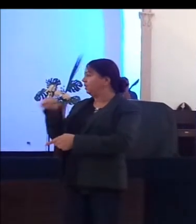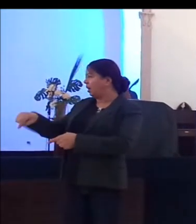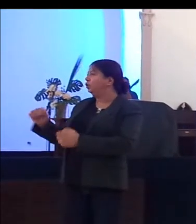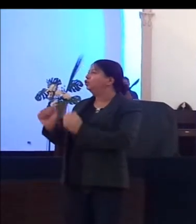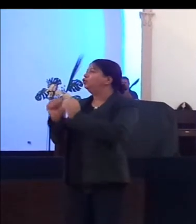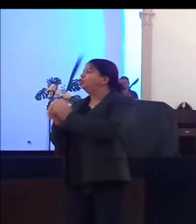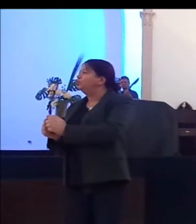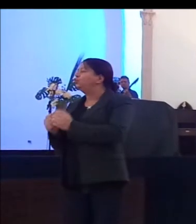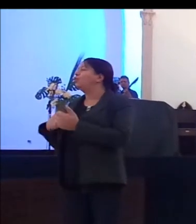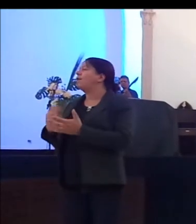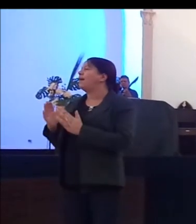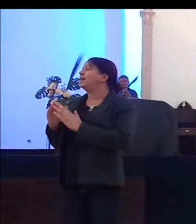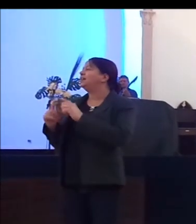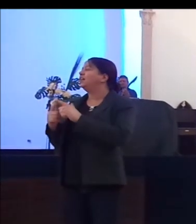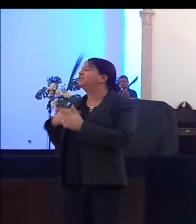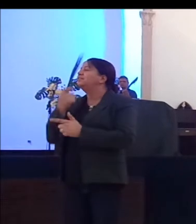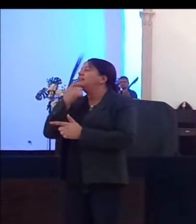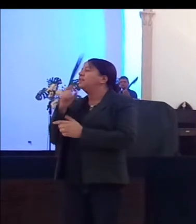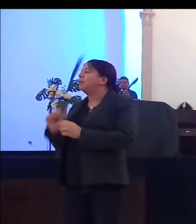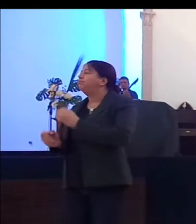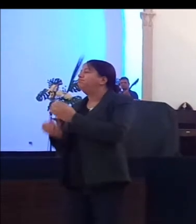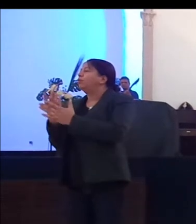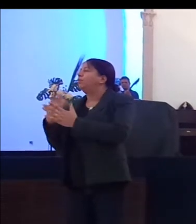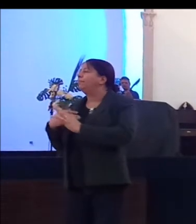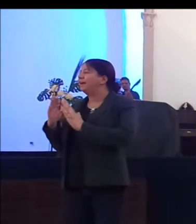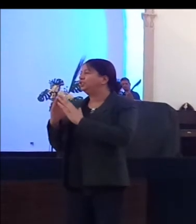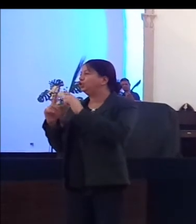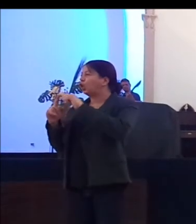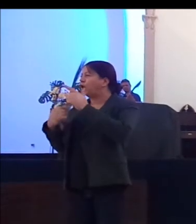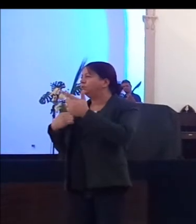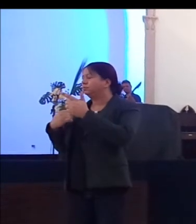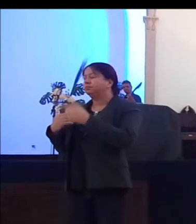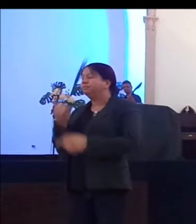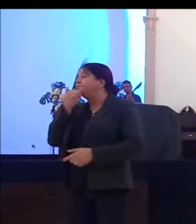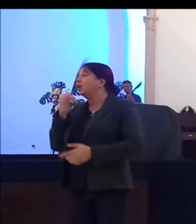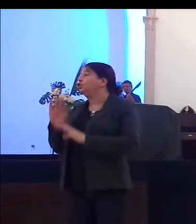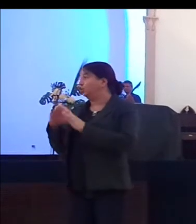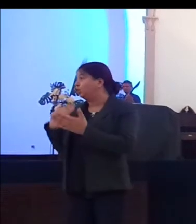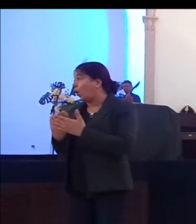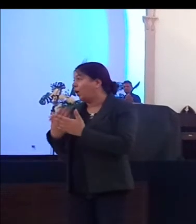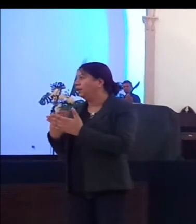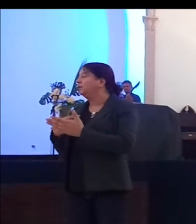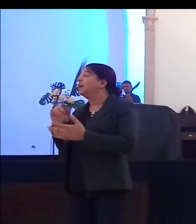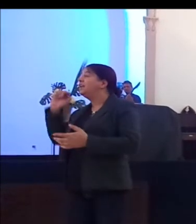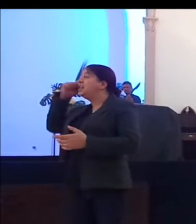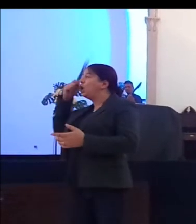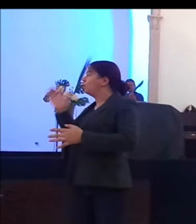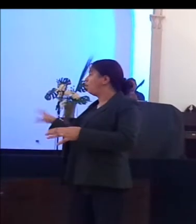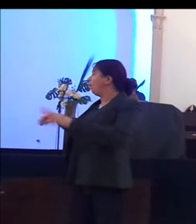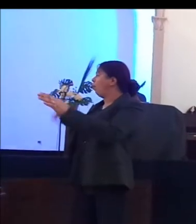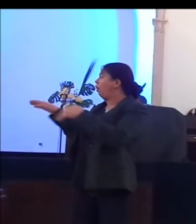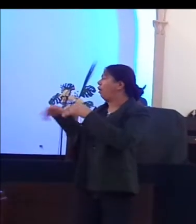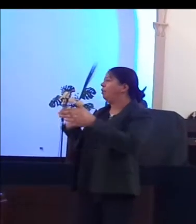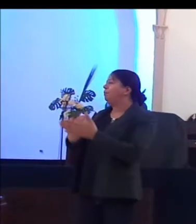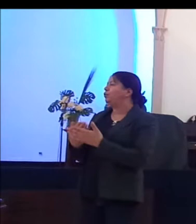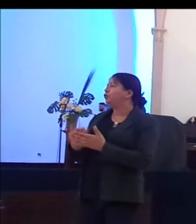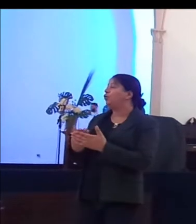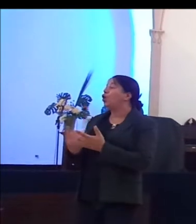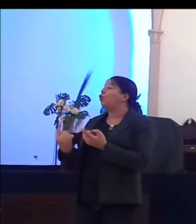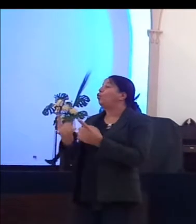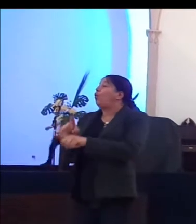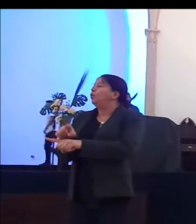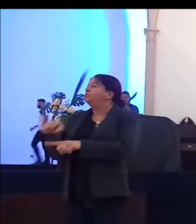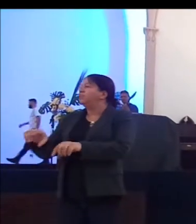com a igreja anglicana, implantou uma escola que trazia os negros para estudar, contra o